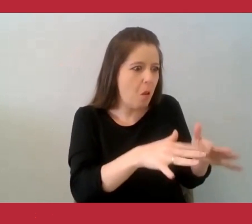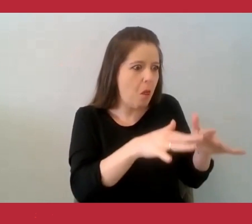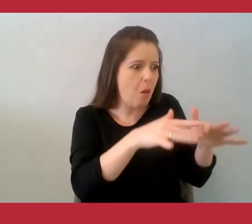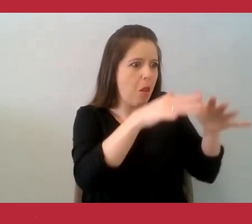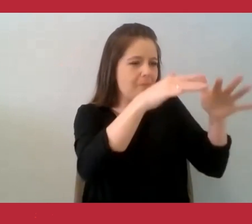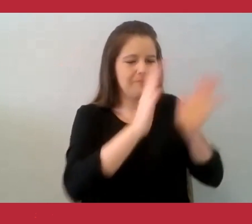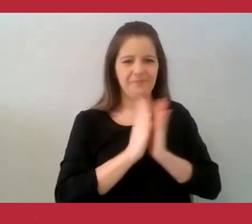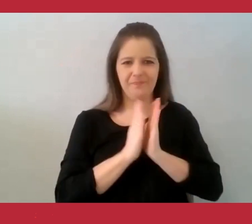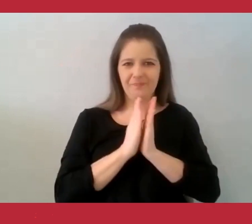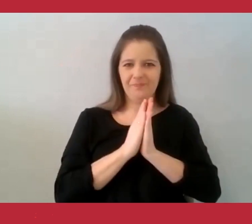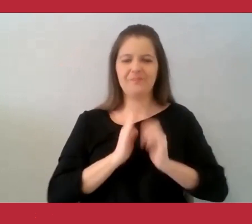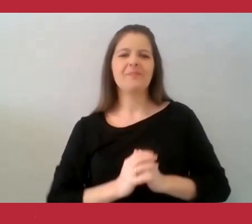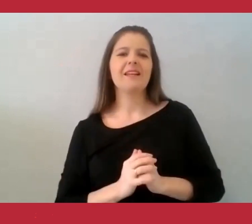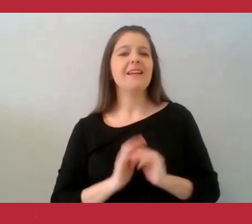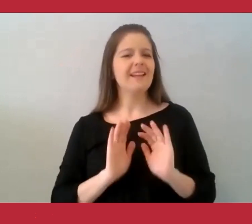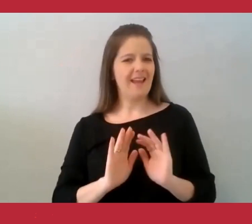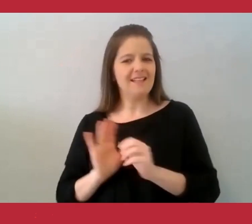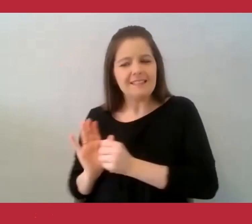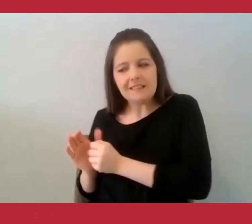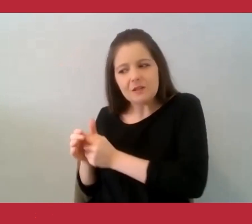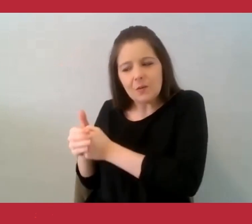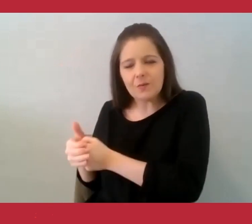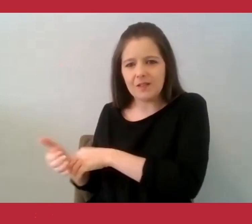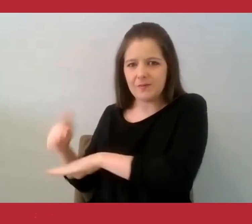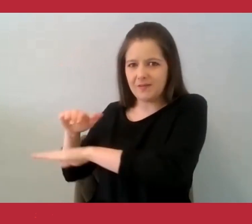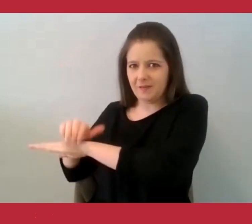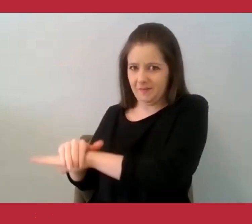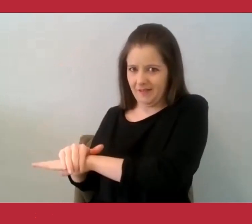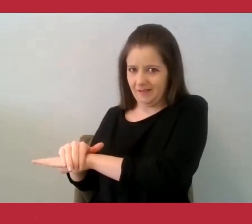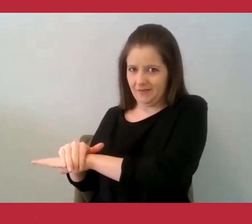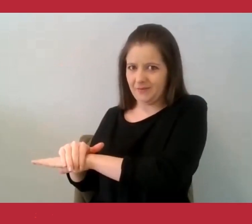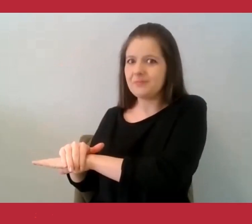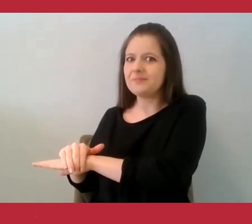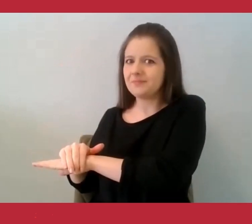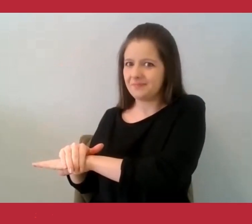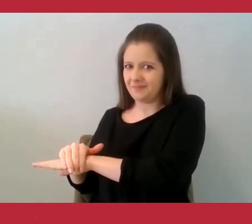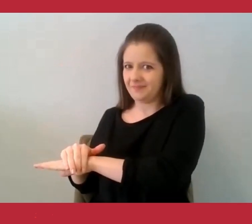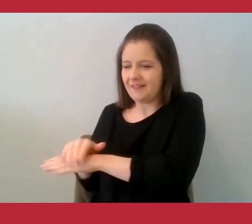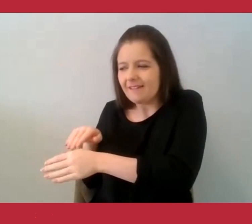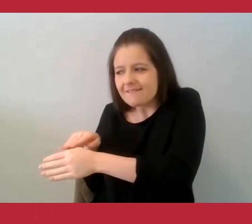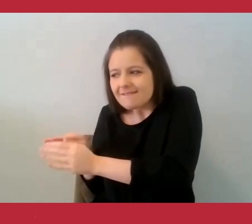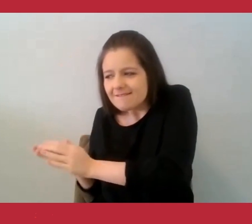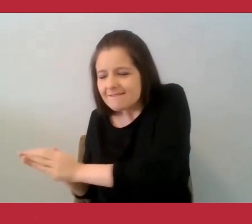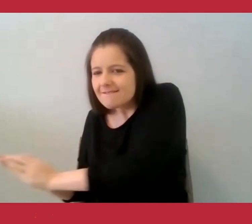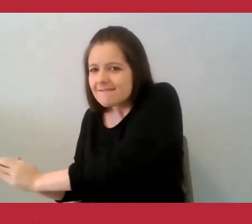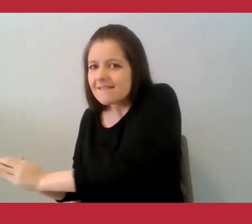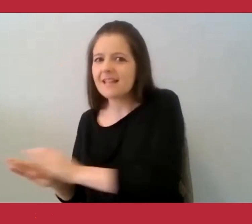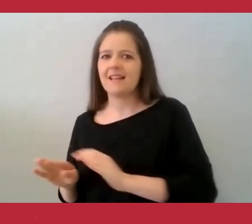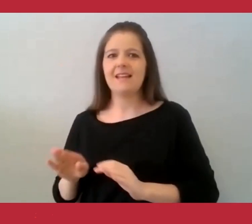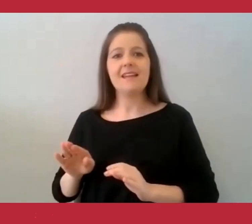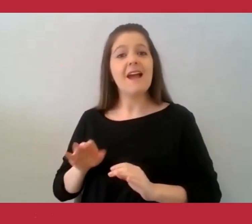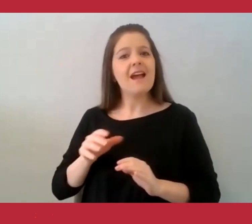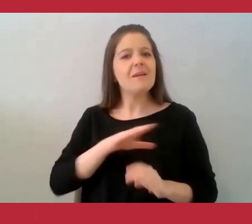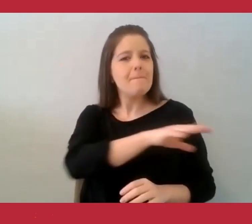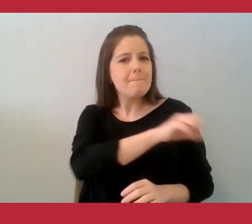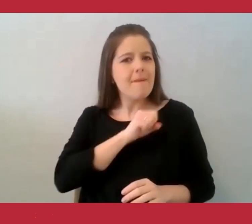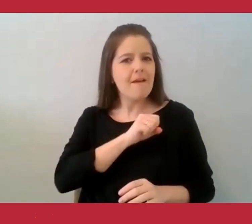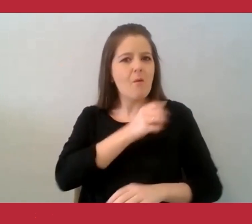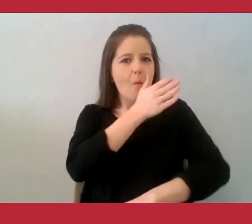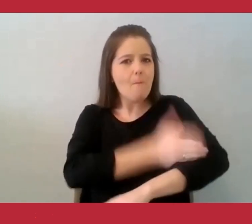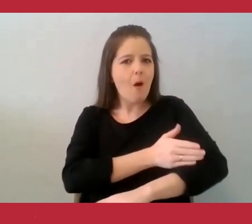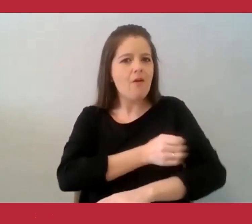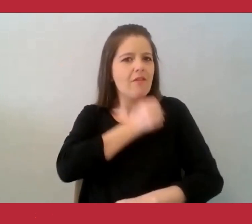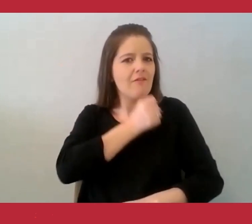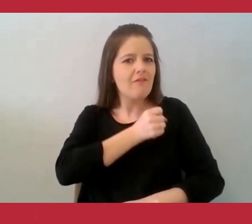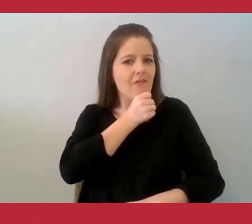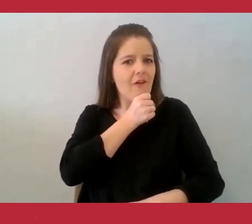fez. Escondeu seu sapatinho, deixou na beirada da cama a bota do vovô para o Papai Noel